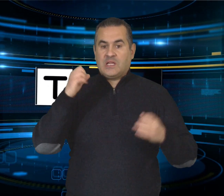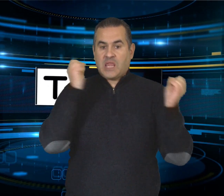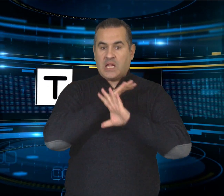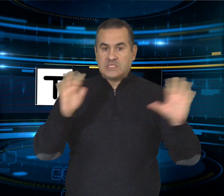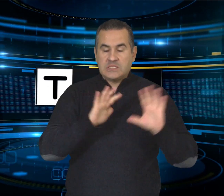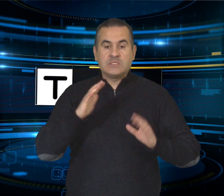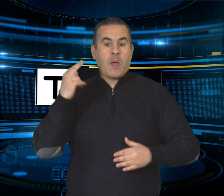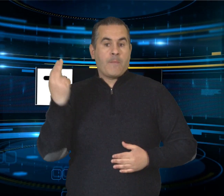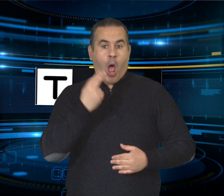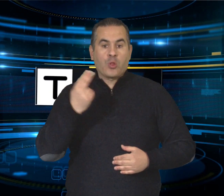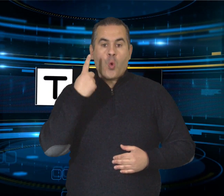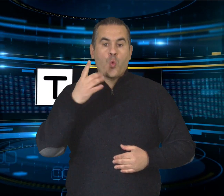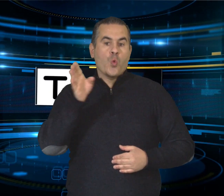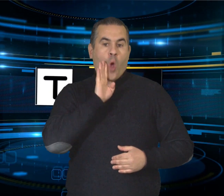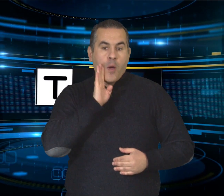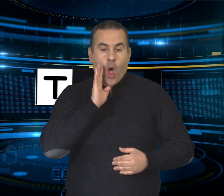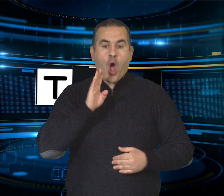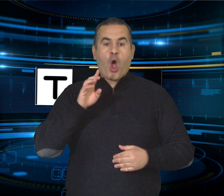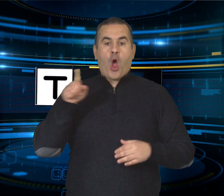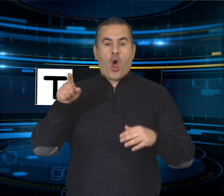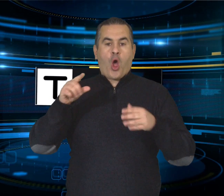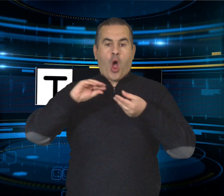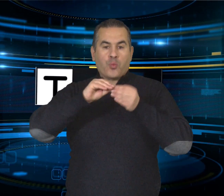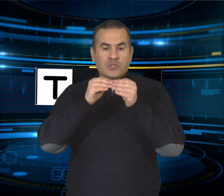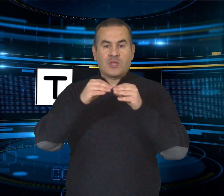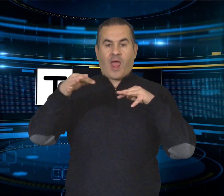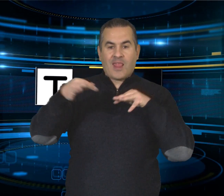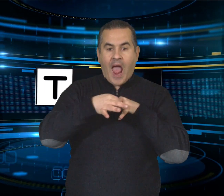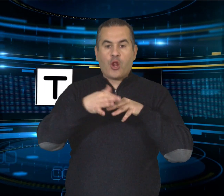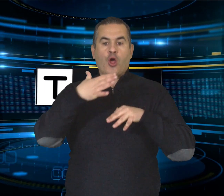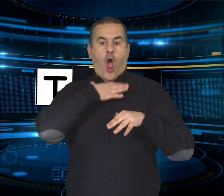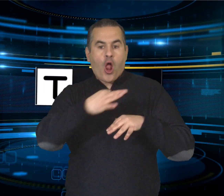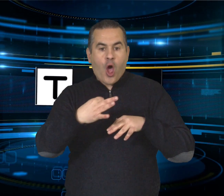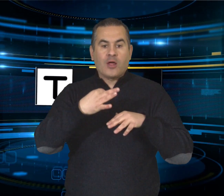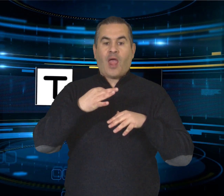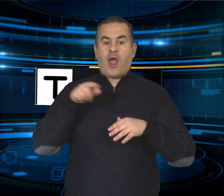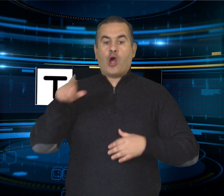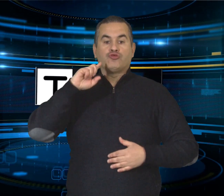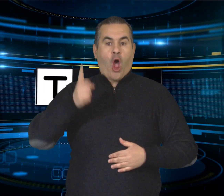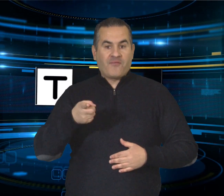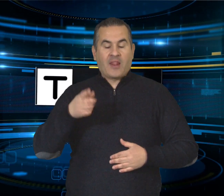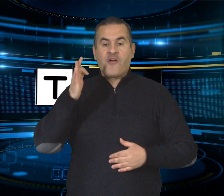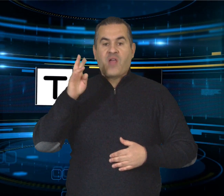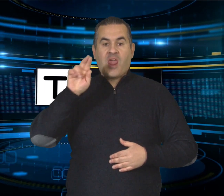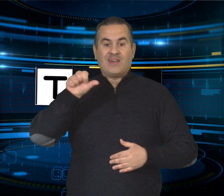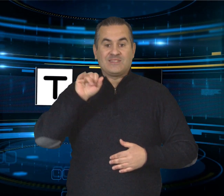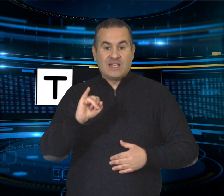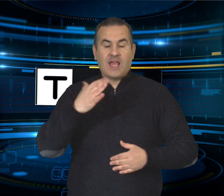gioielliere arzachenese di 58 anni, è stato avvertito al telefono che il figlio Michele, di 27 anni, con la passione del culturismo, stava andando